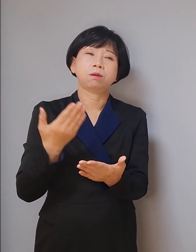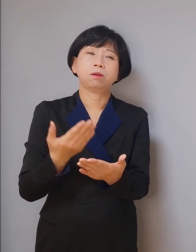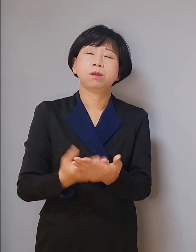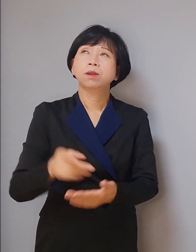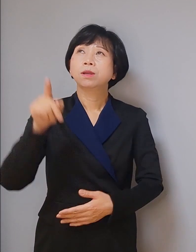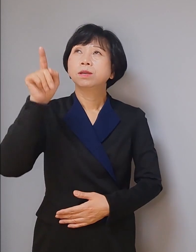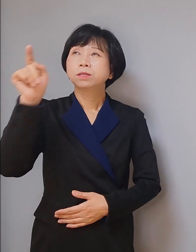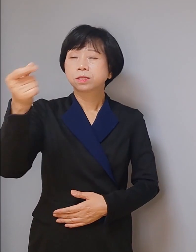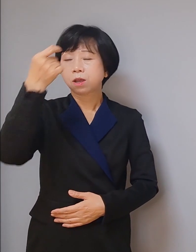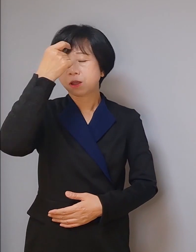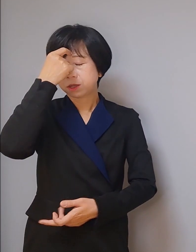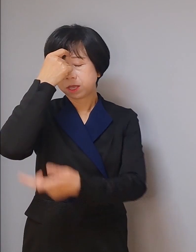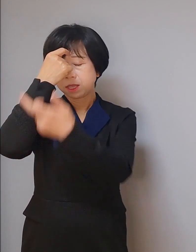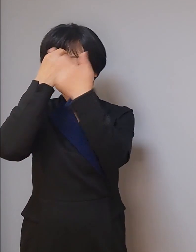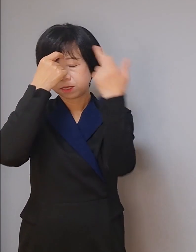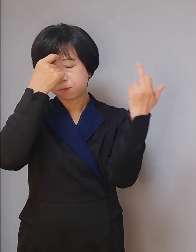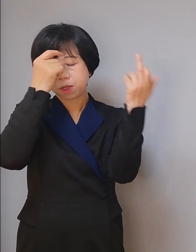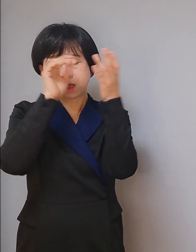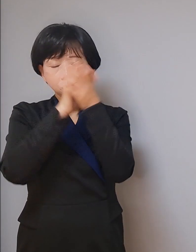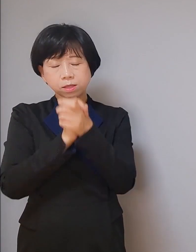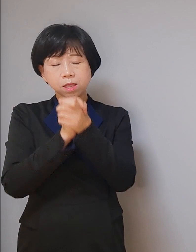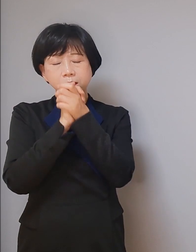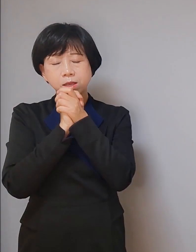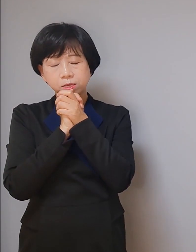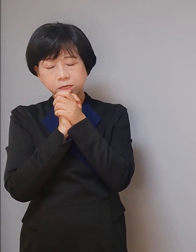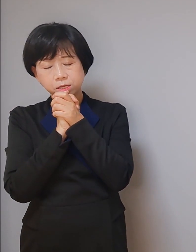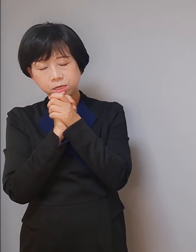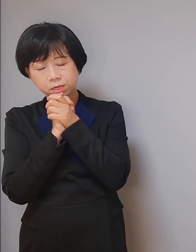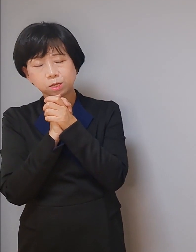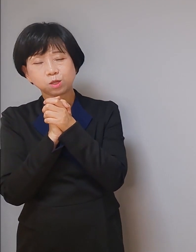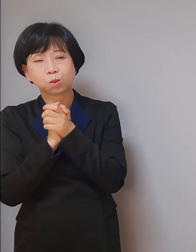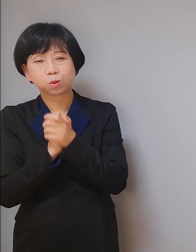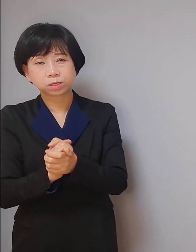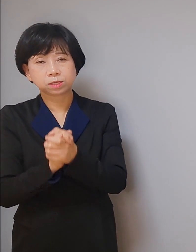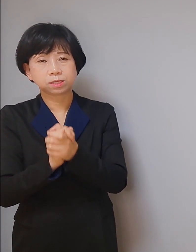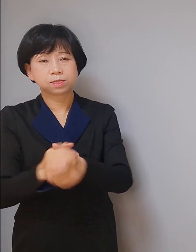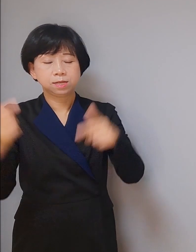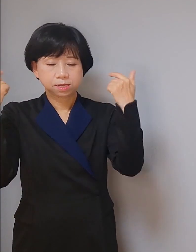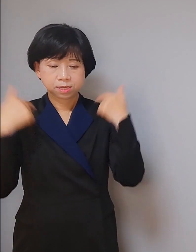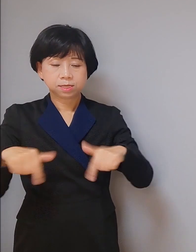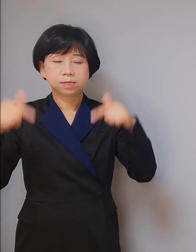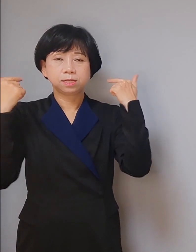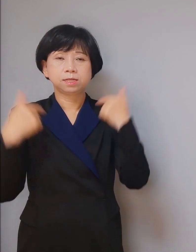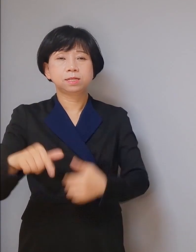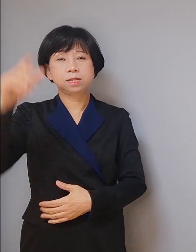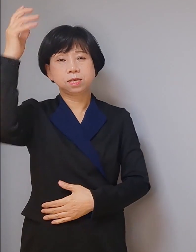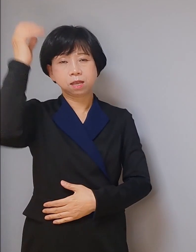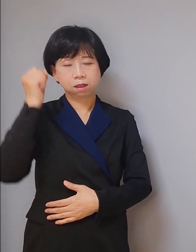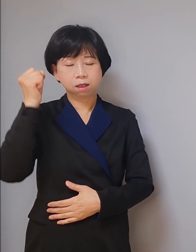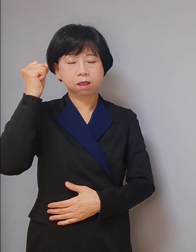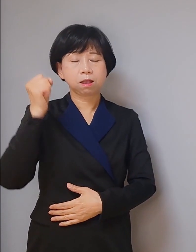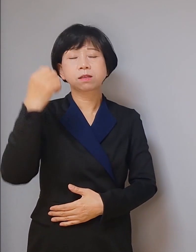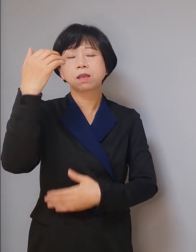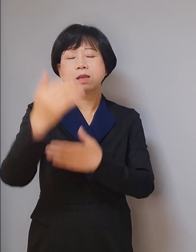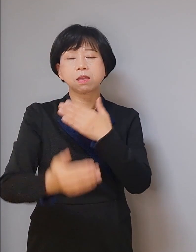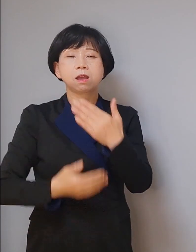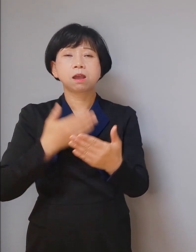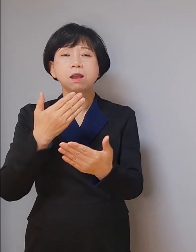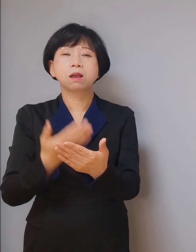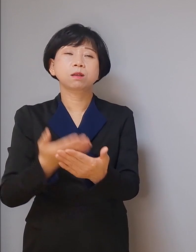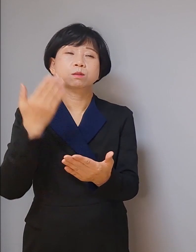하소서. 저 겟세마네 기도를 늘